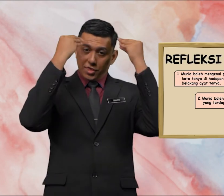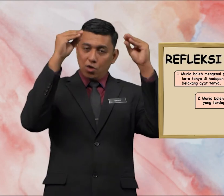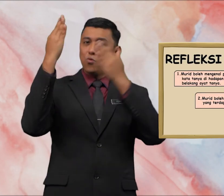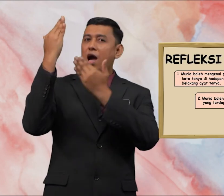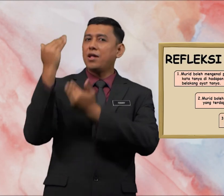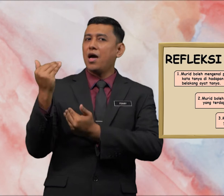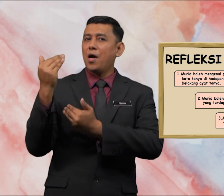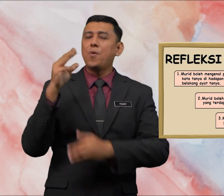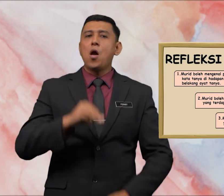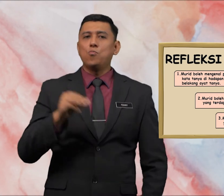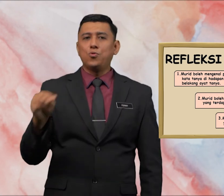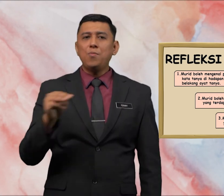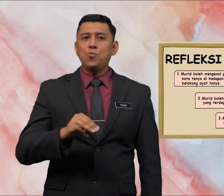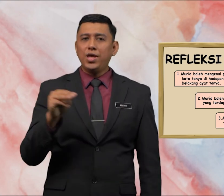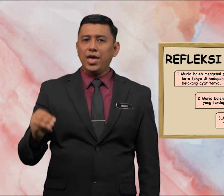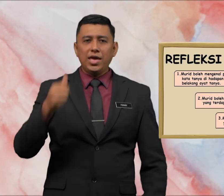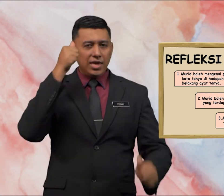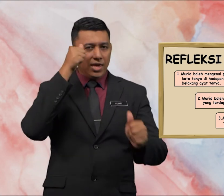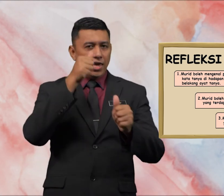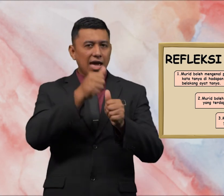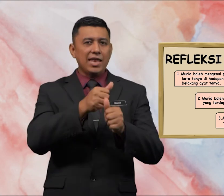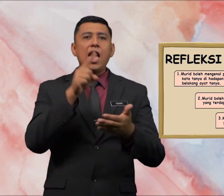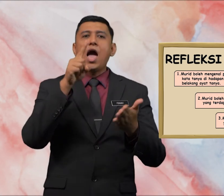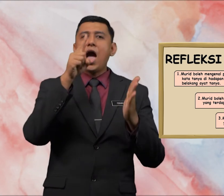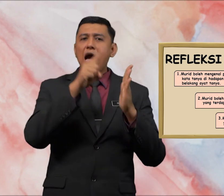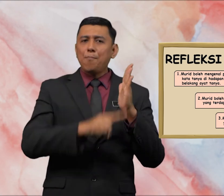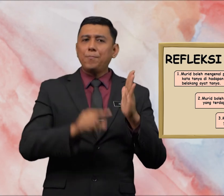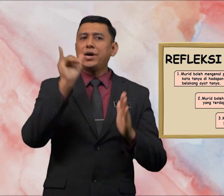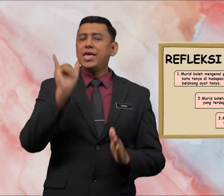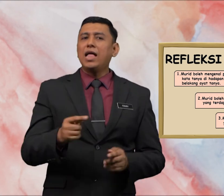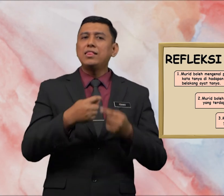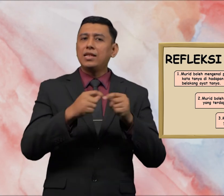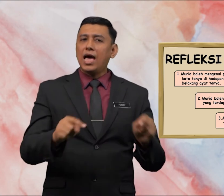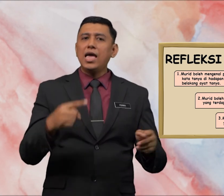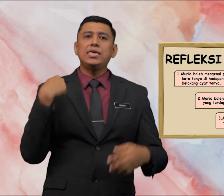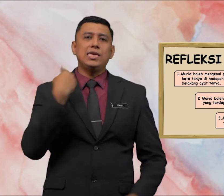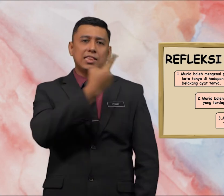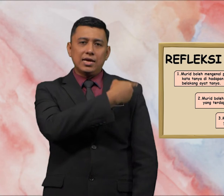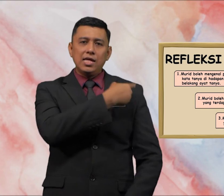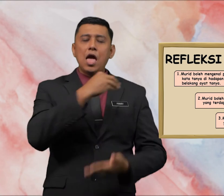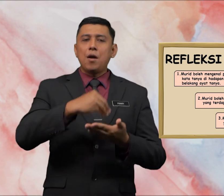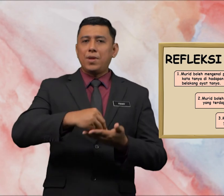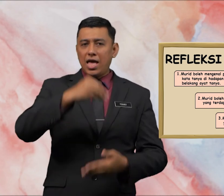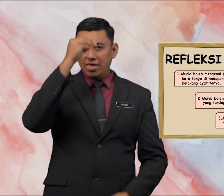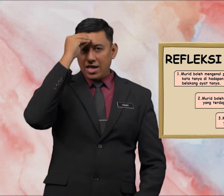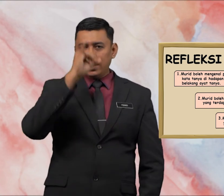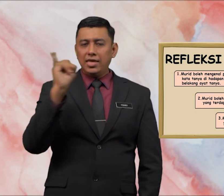Cikgu harap murid-murid ingat apa yang telah kita pelajari